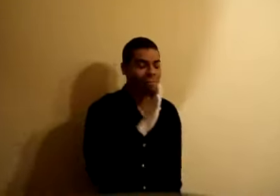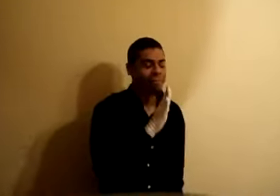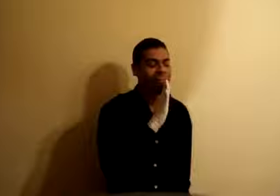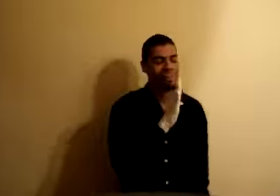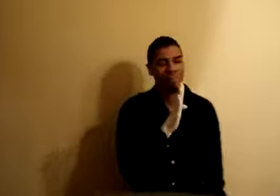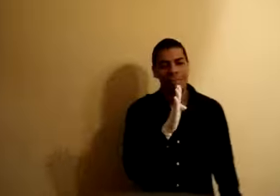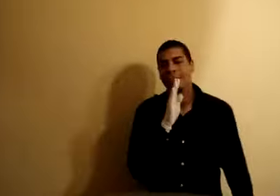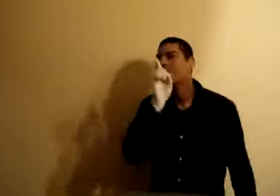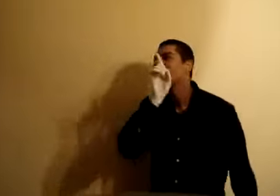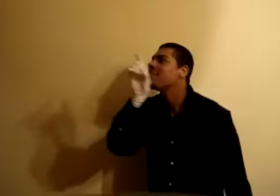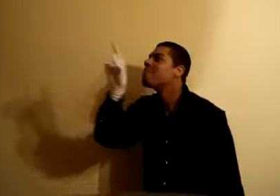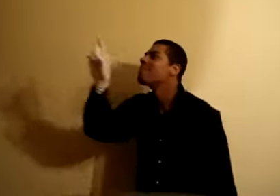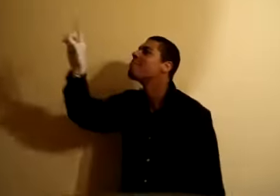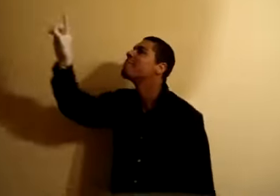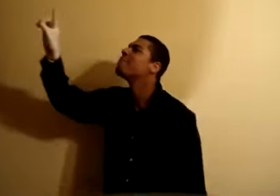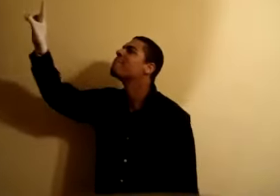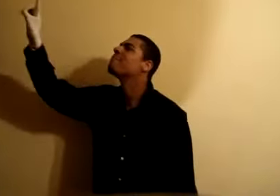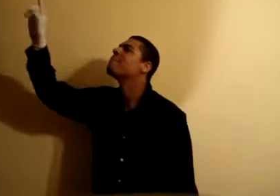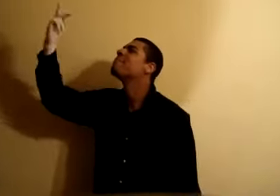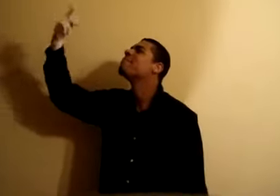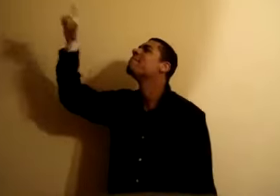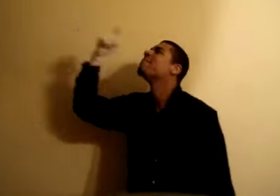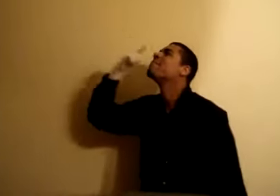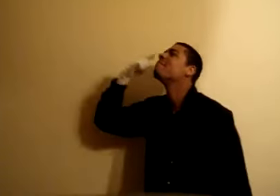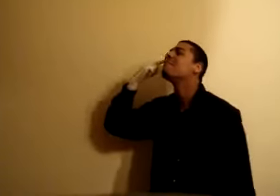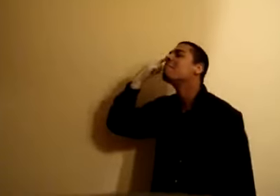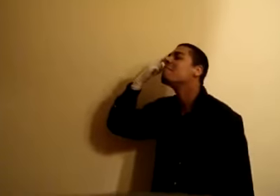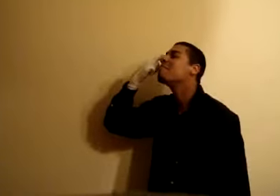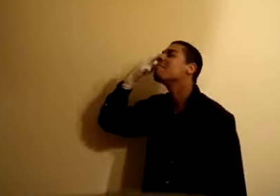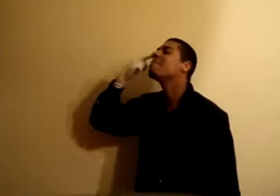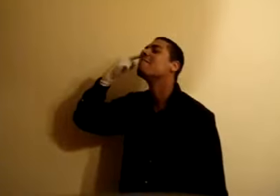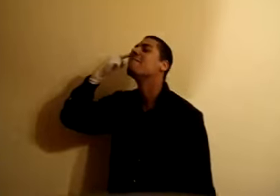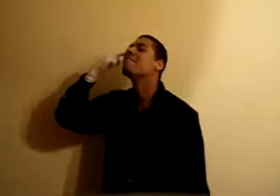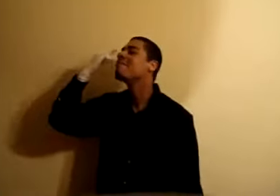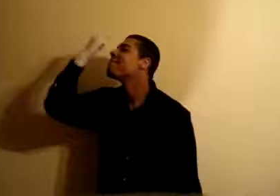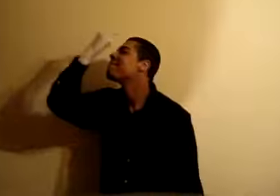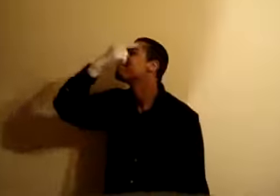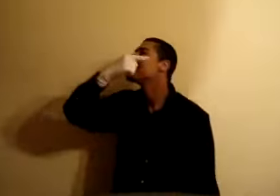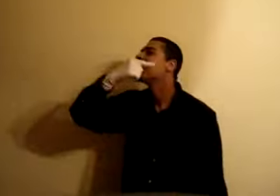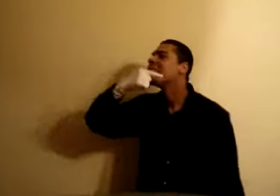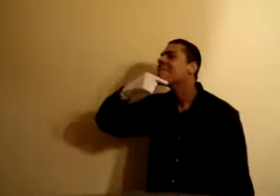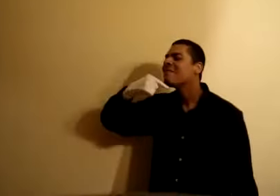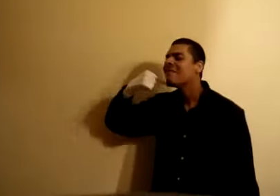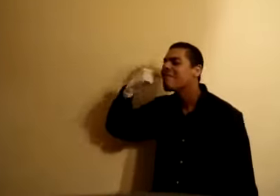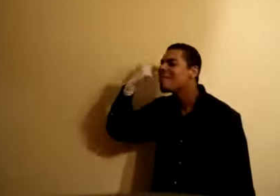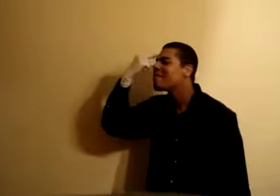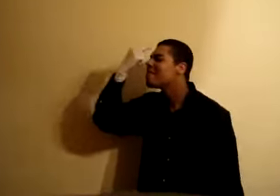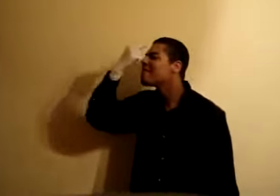conheci seus olhos, sua face me